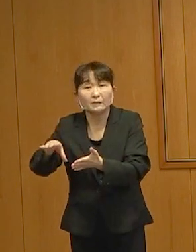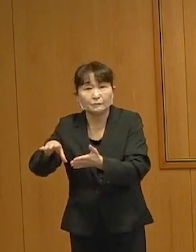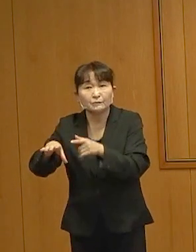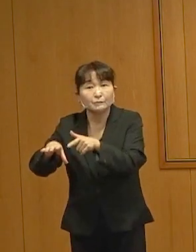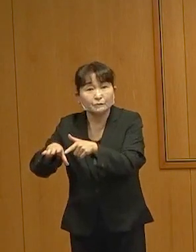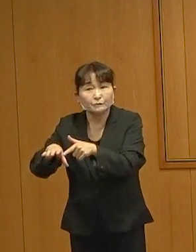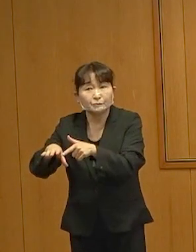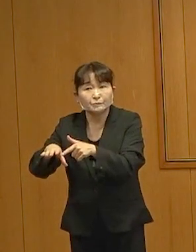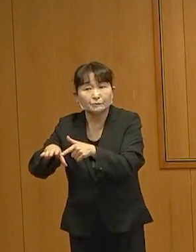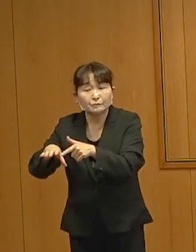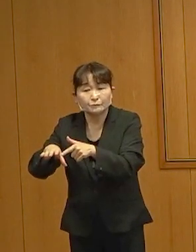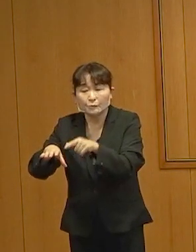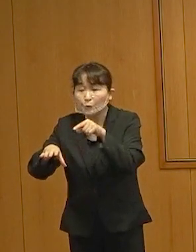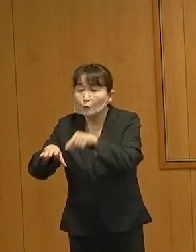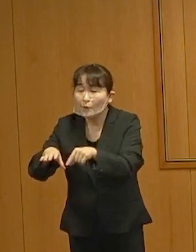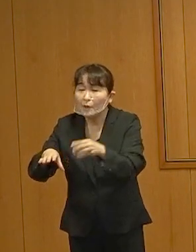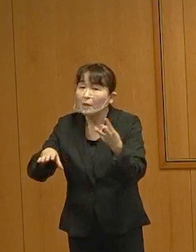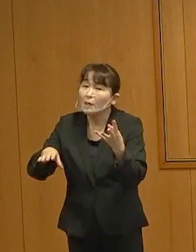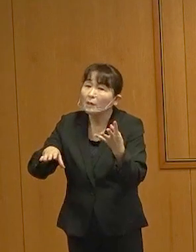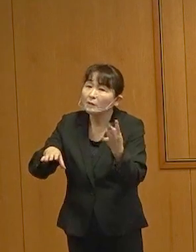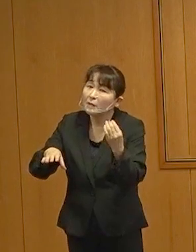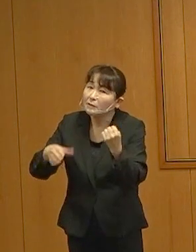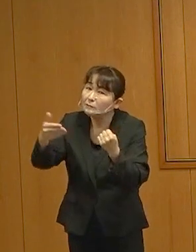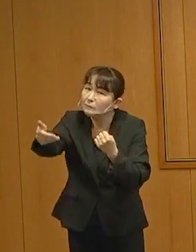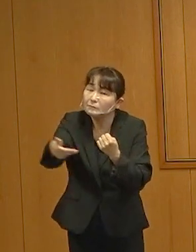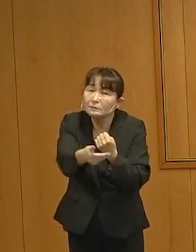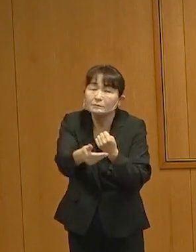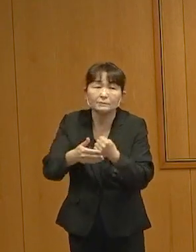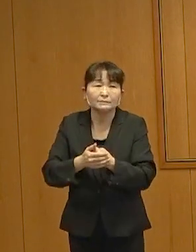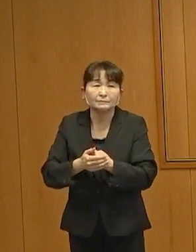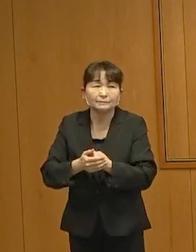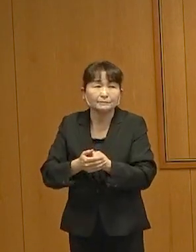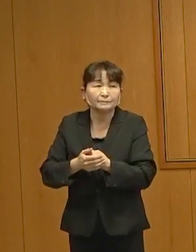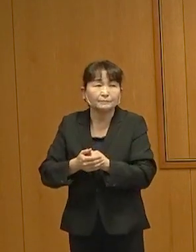分って人数で言うと何人分ぐらいとか分かりますか？